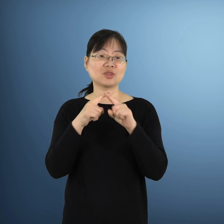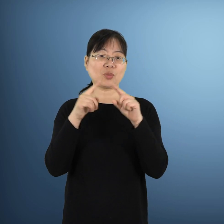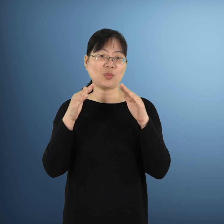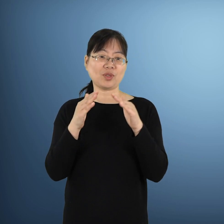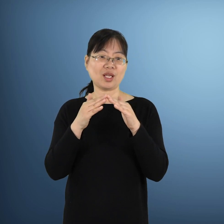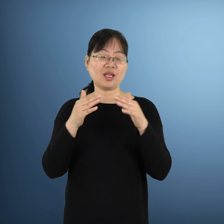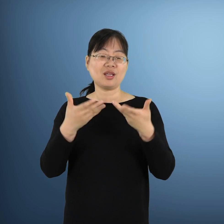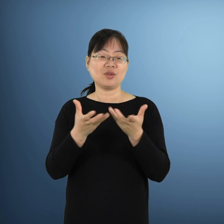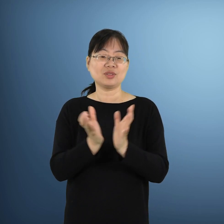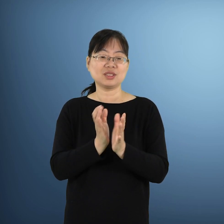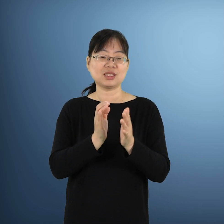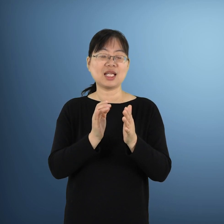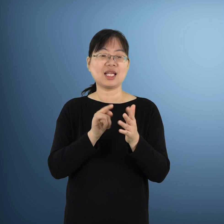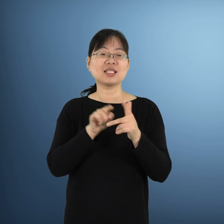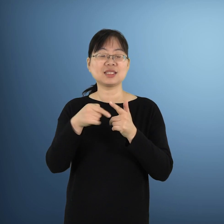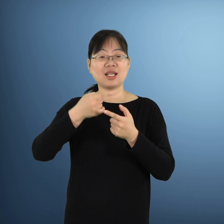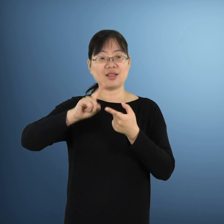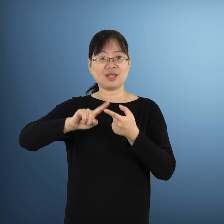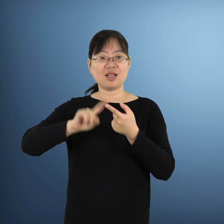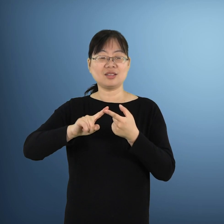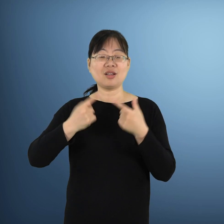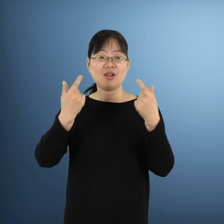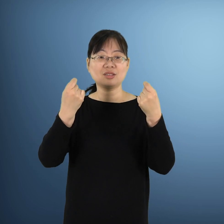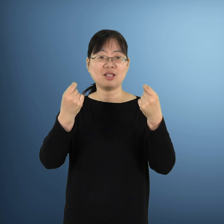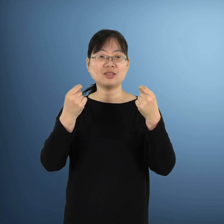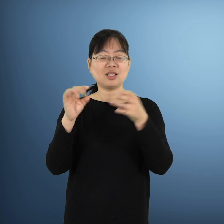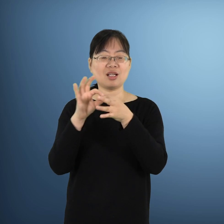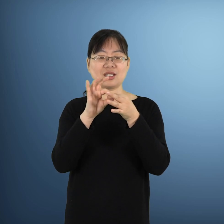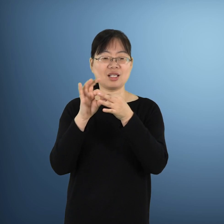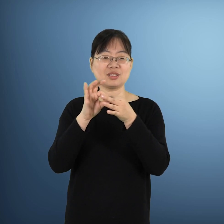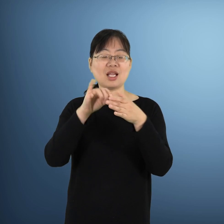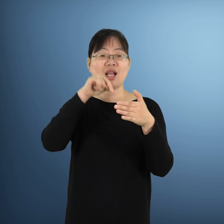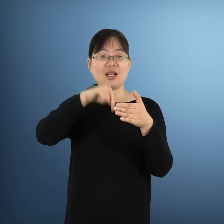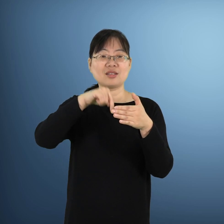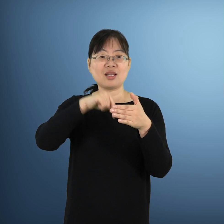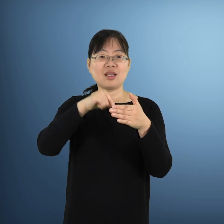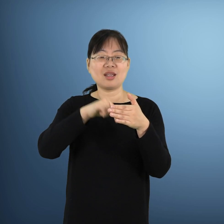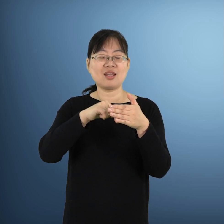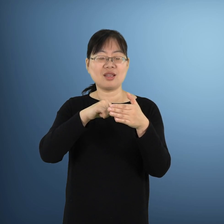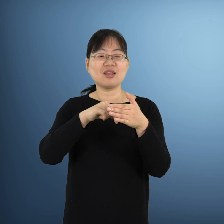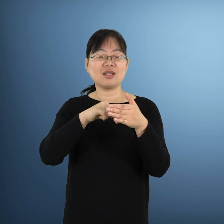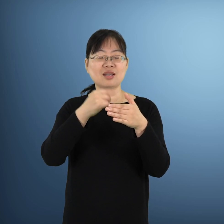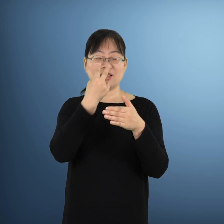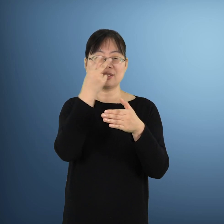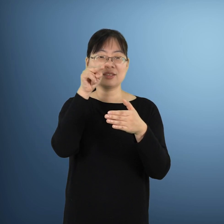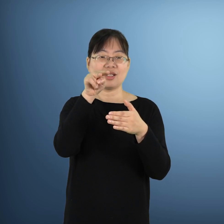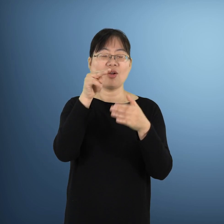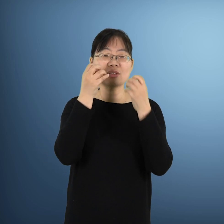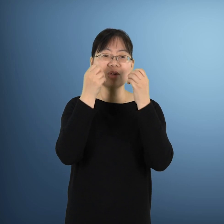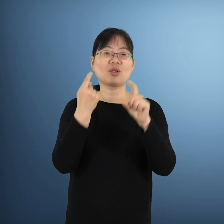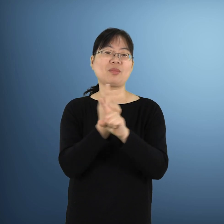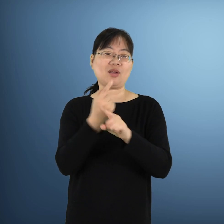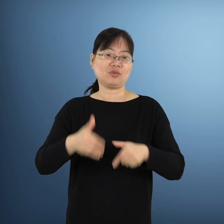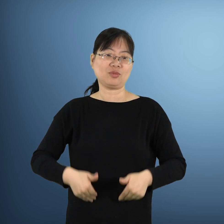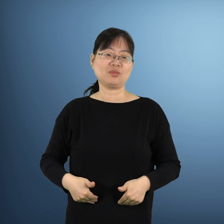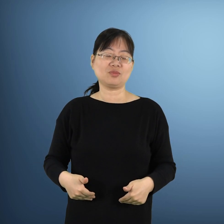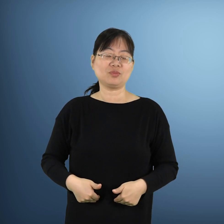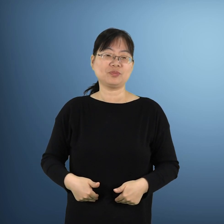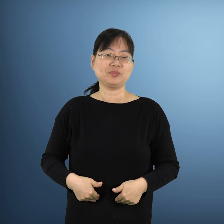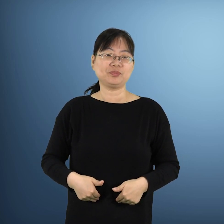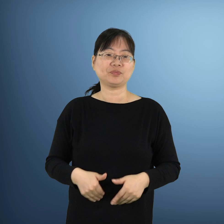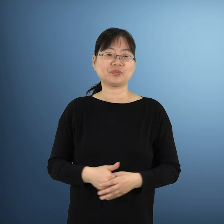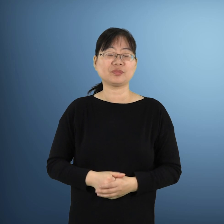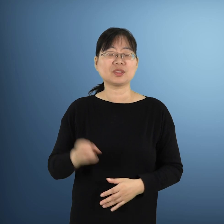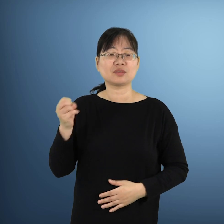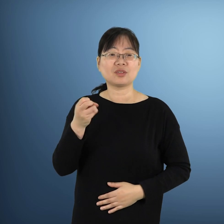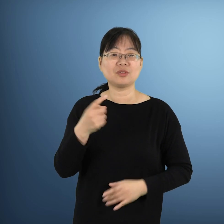교회라는 공동체의 이해를 이런 관계 개념에서 시선을 새롭게 해야 됩니다.